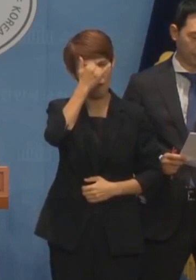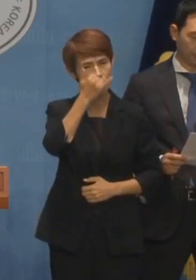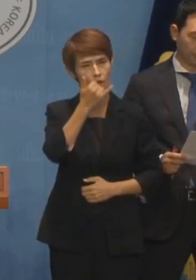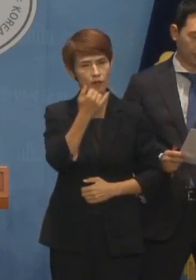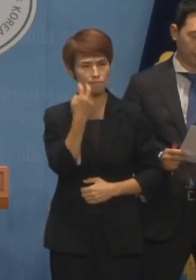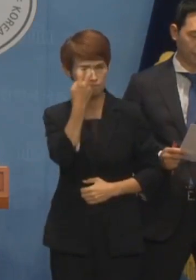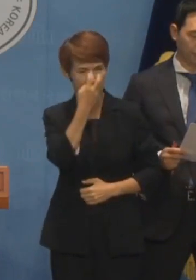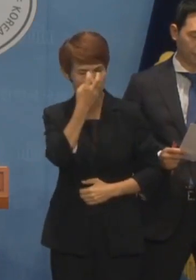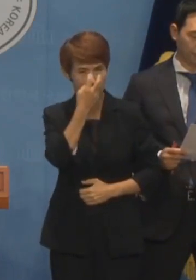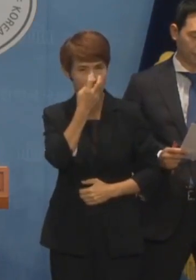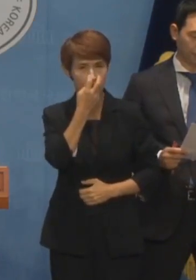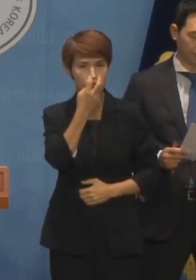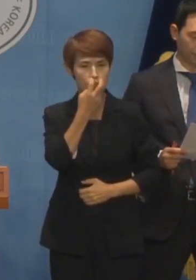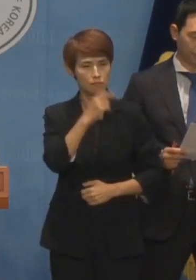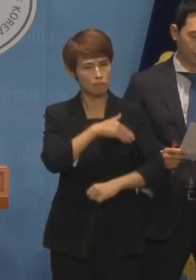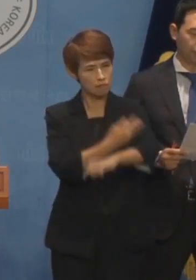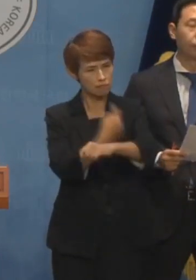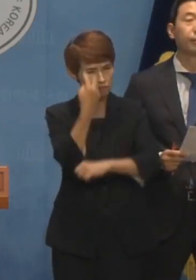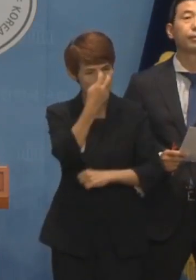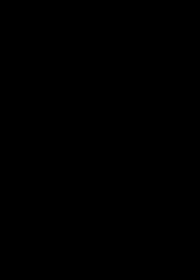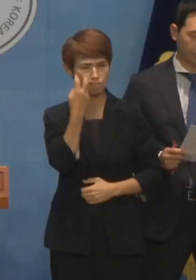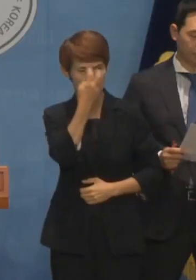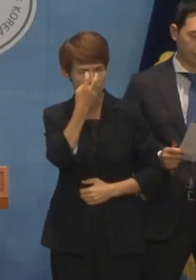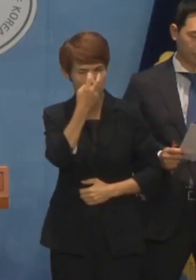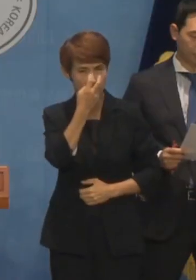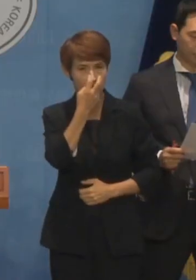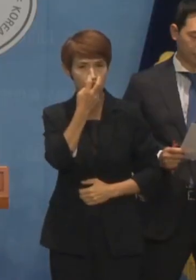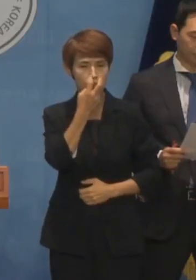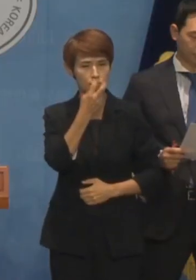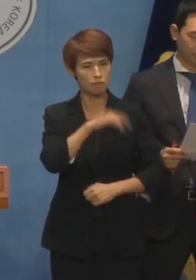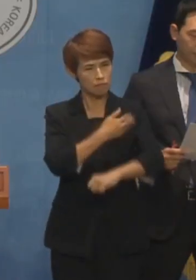하는 인사청문회에서 후보자의